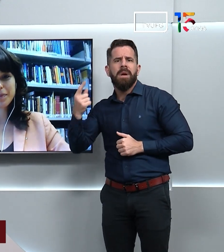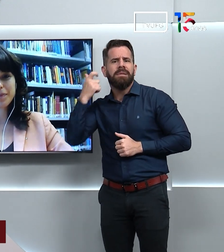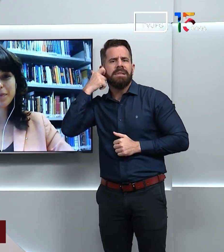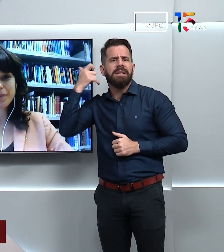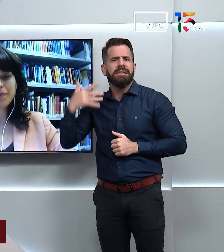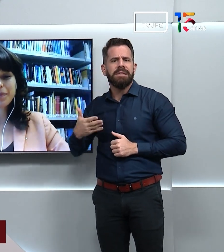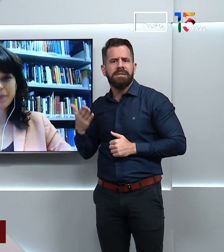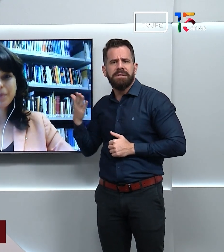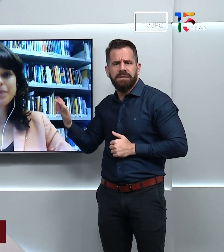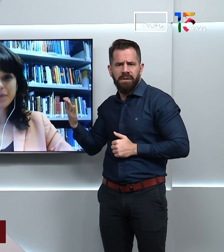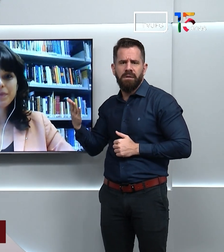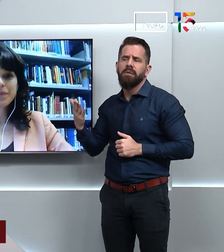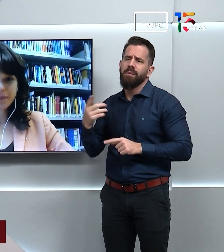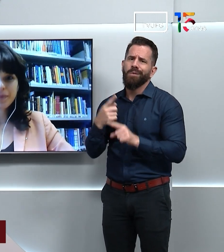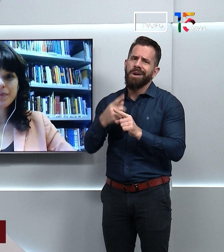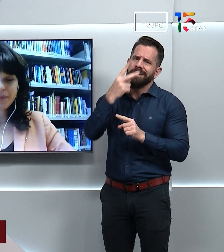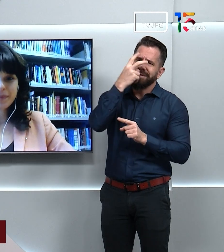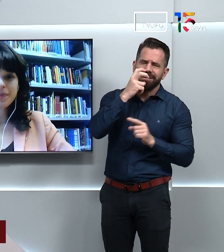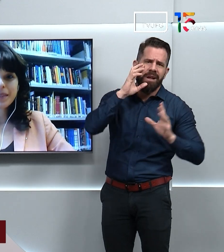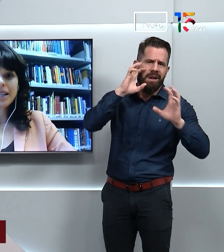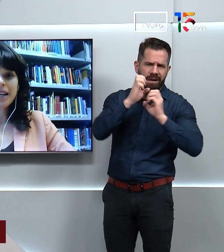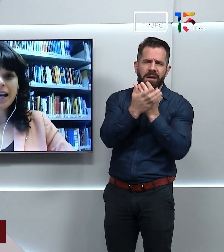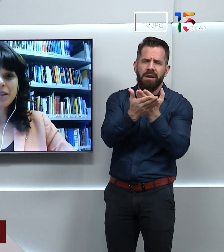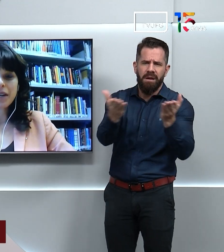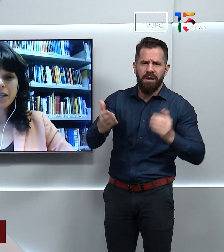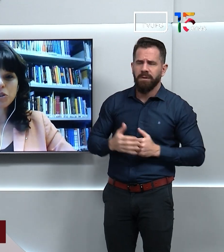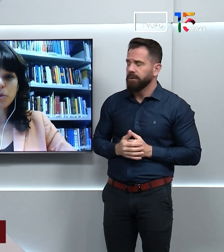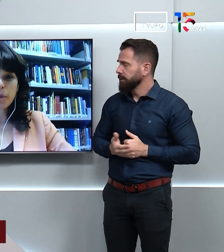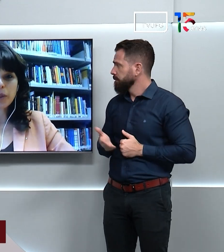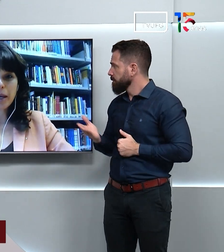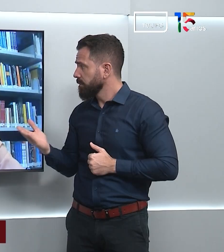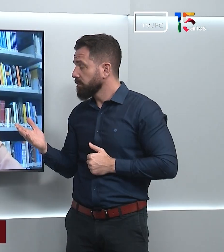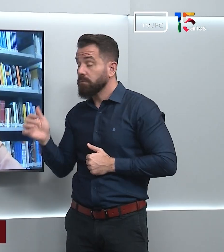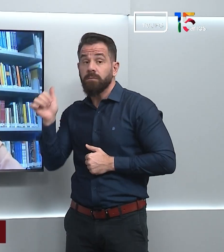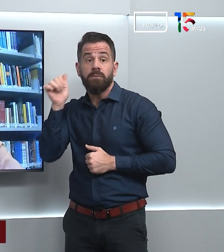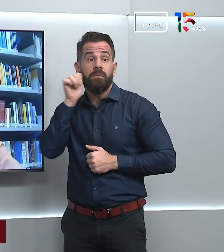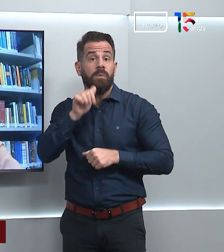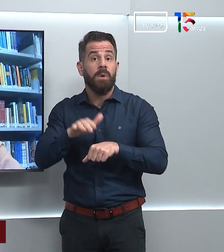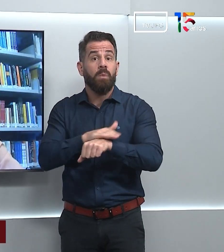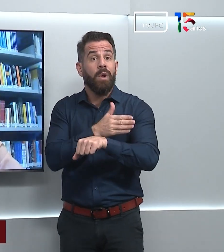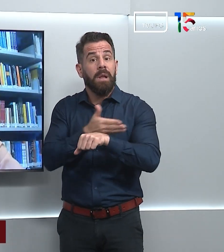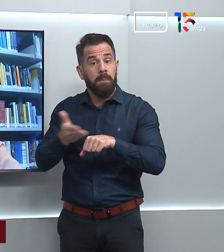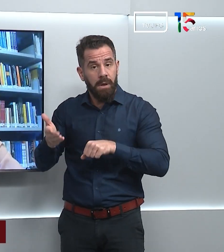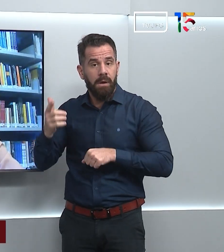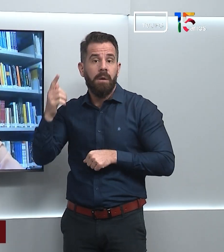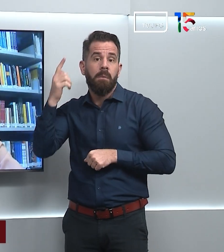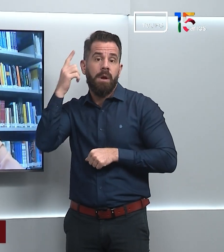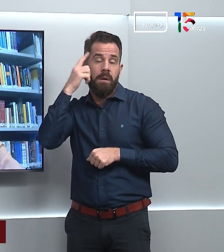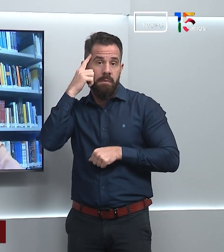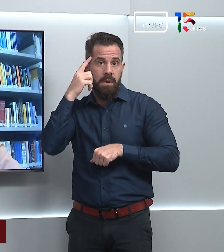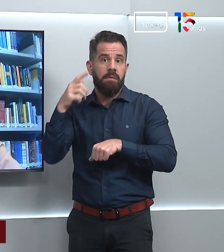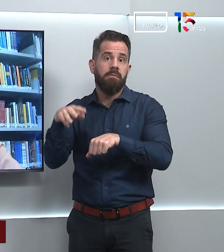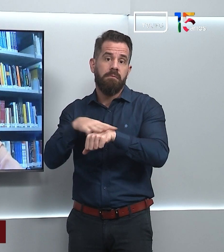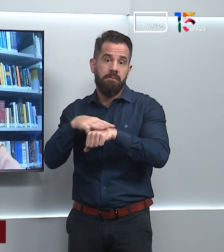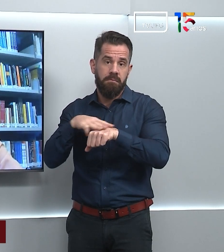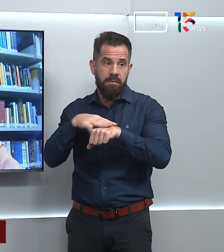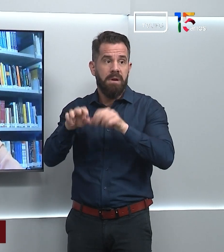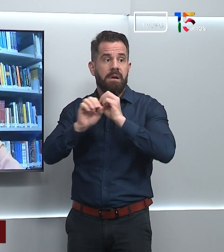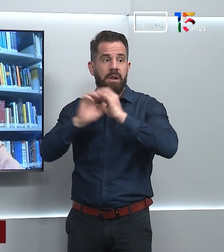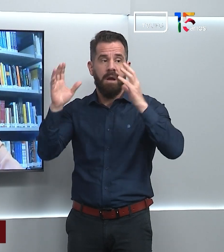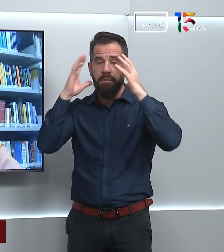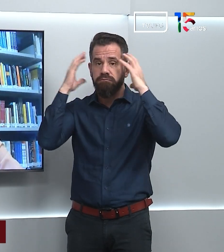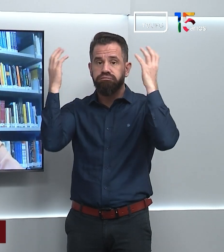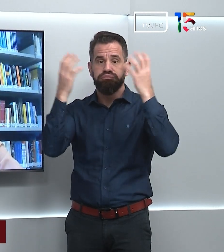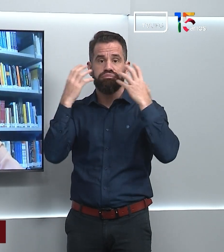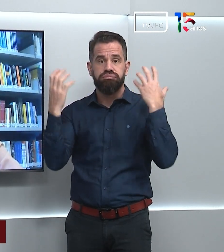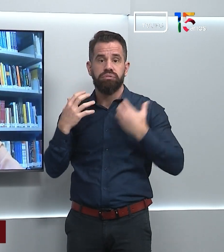física rapidinha para o nosso público cego de baixa visão. Claro, eu sou uma mulher branca, de cabelo castanho claro ondulado, tenho franja,